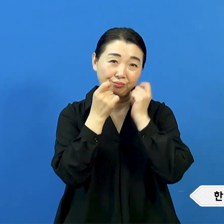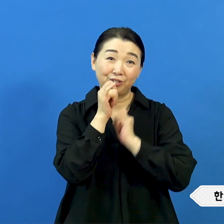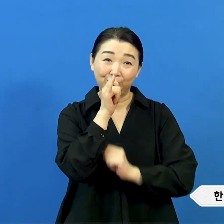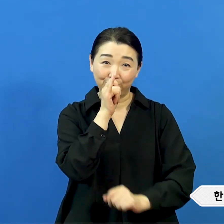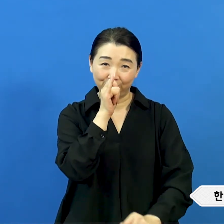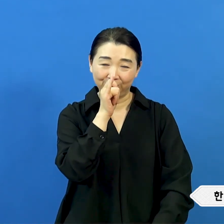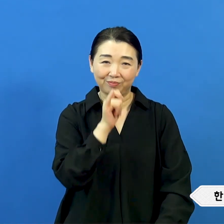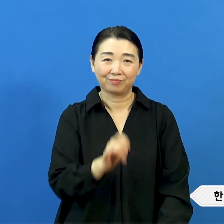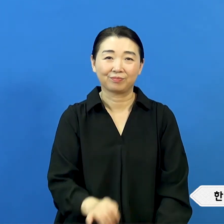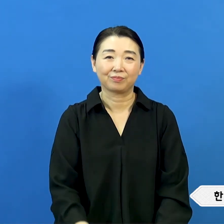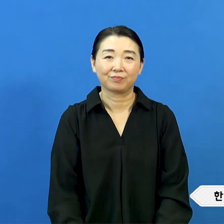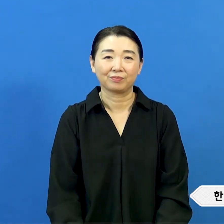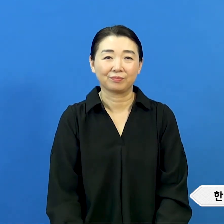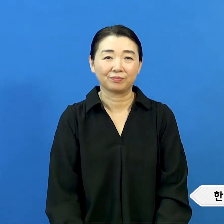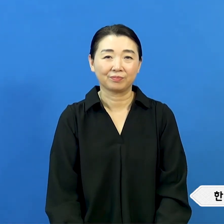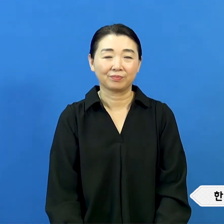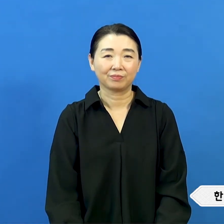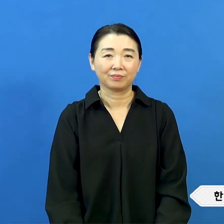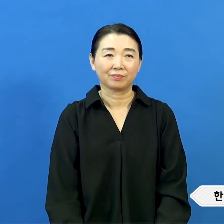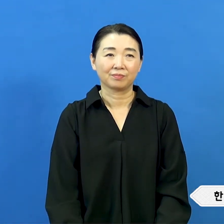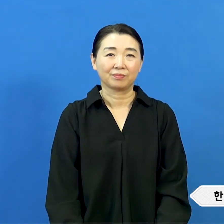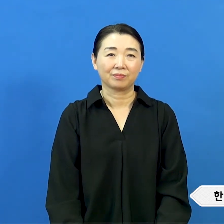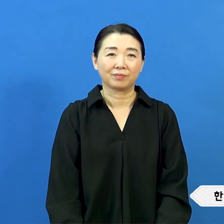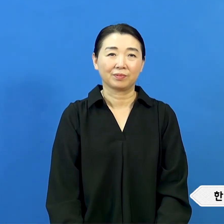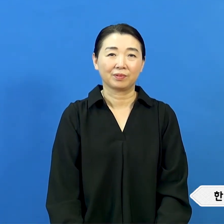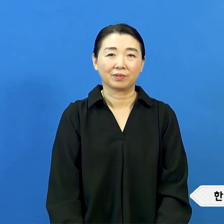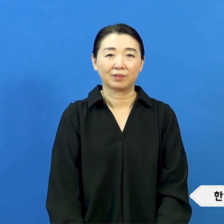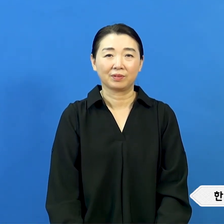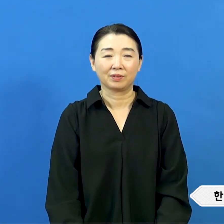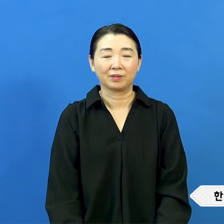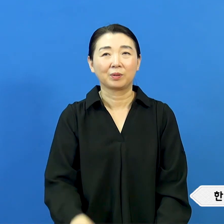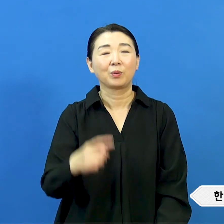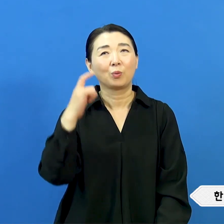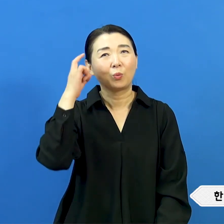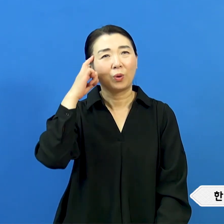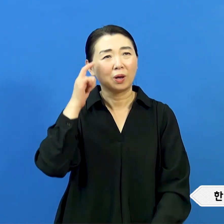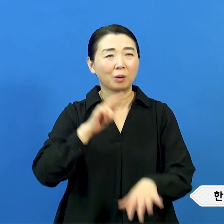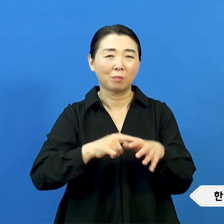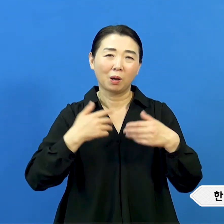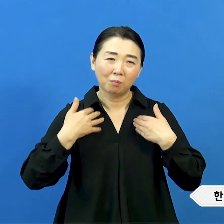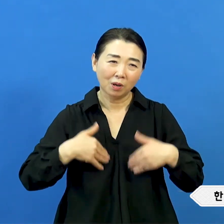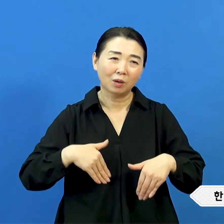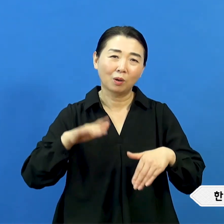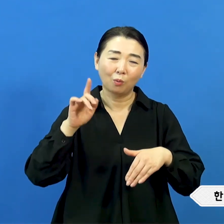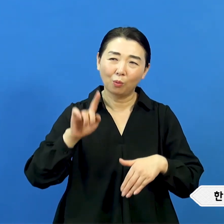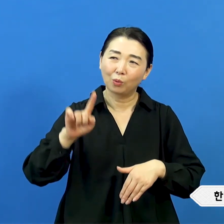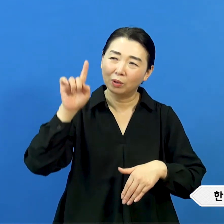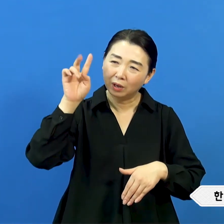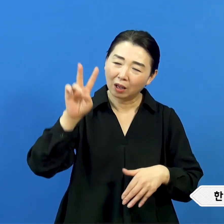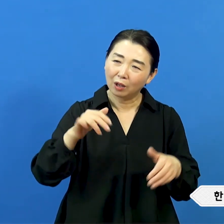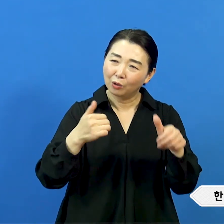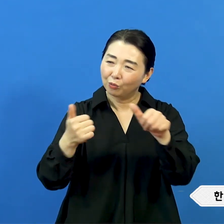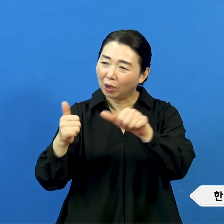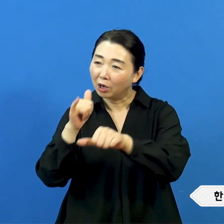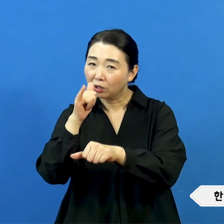주르륵 흘리셨습니다. 그냥 완전히 너무 쇠약해서, 오늘 내일 하시니까 너무 쇠약해서 눈도 뜨지도 못하고 말도